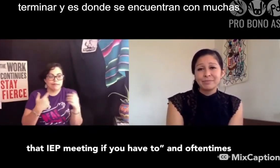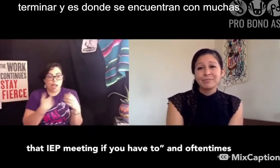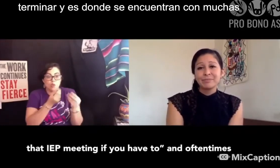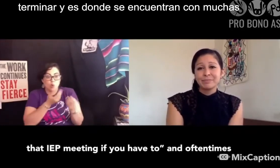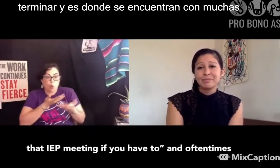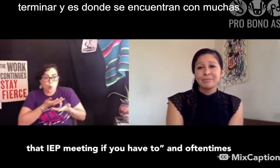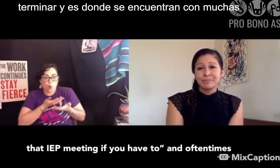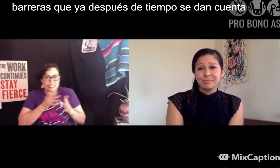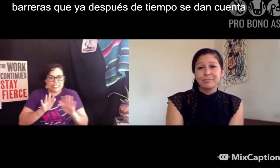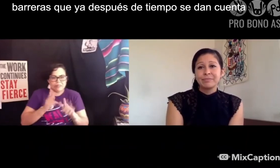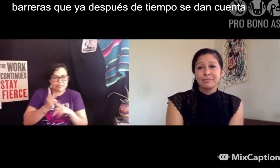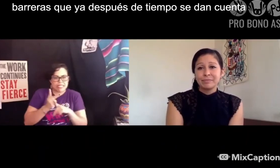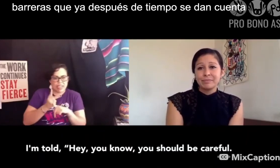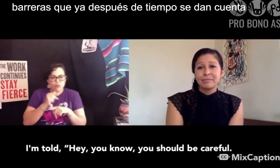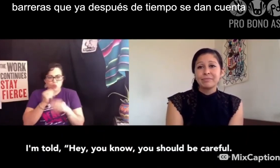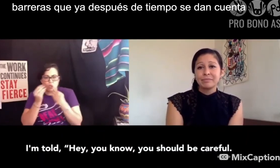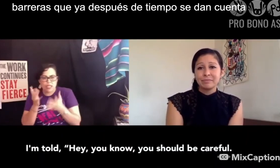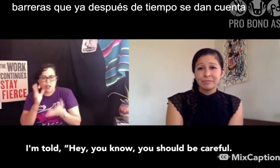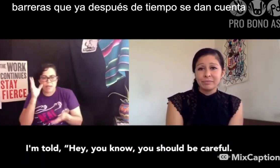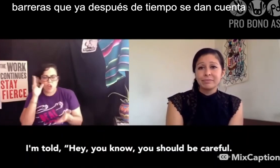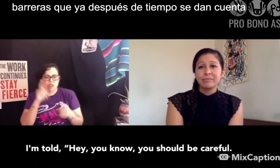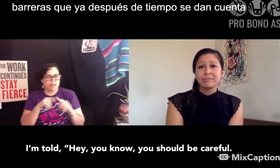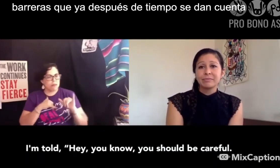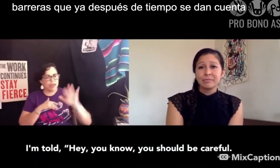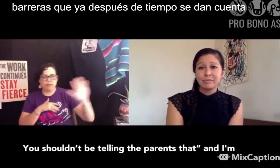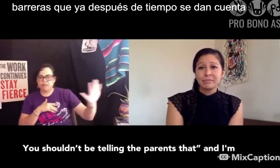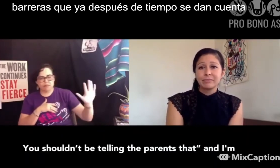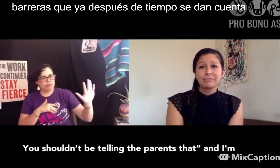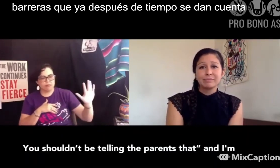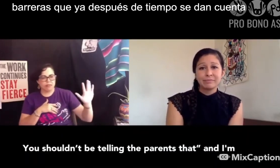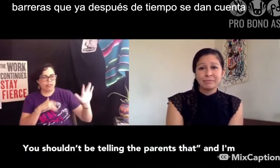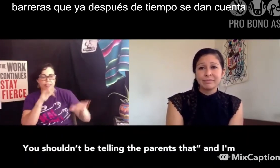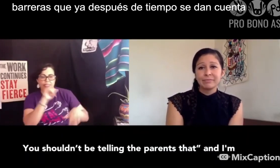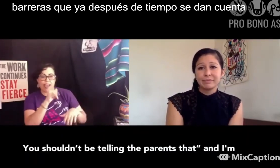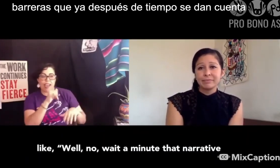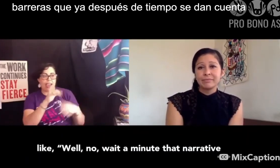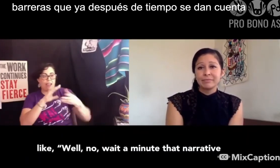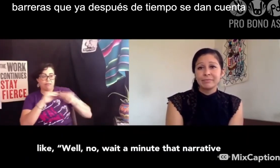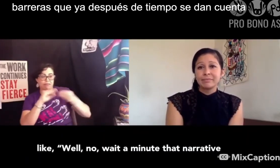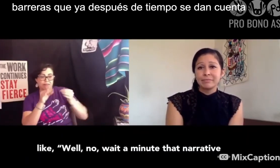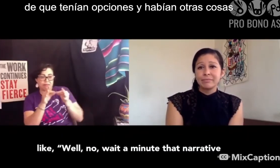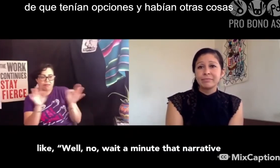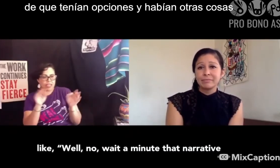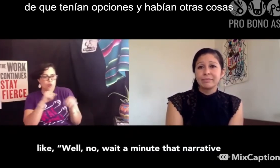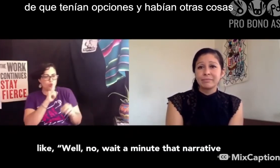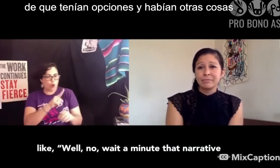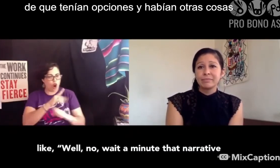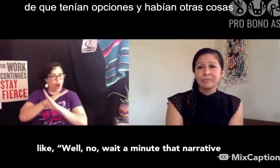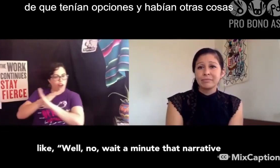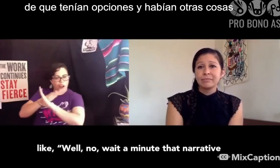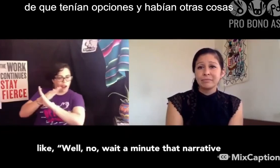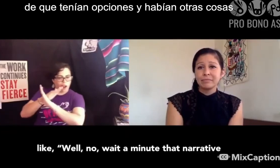encuentran con muchas barreras que ya después de tiempo se dan cuenta de